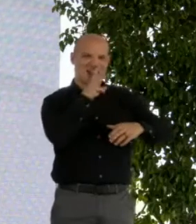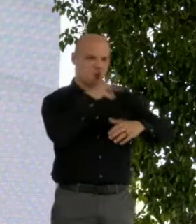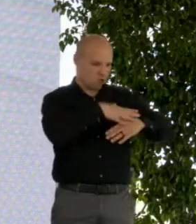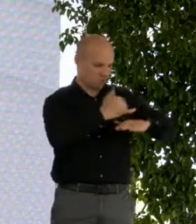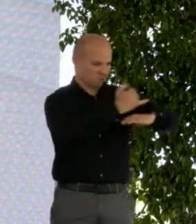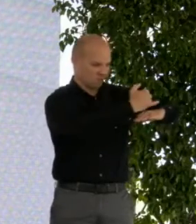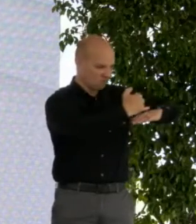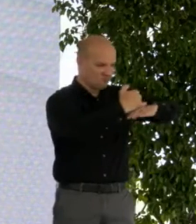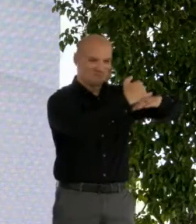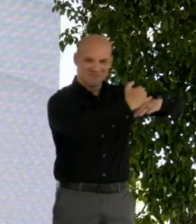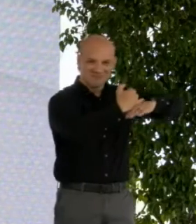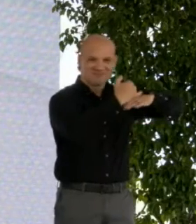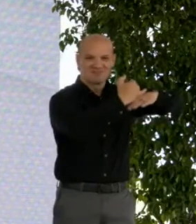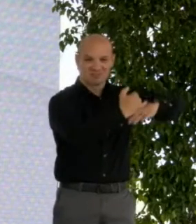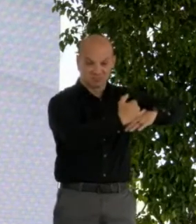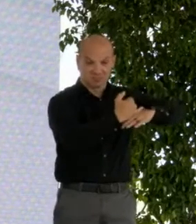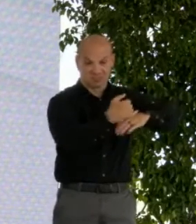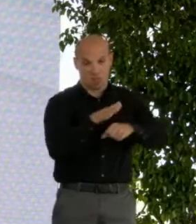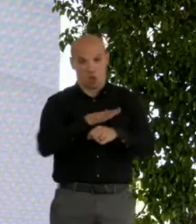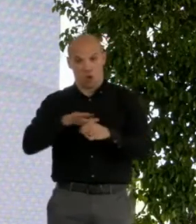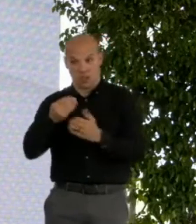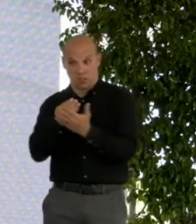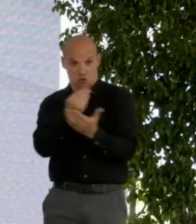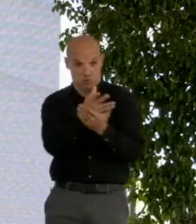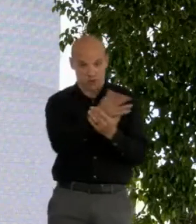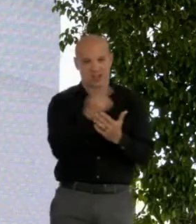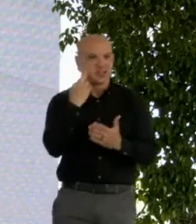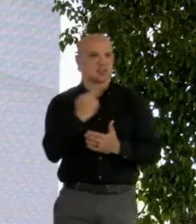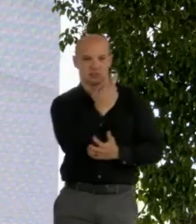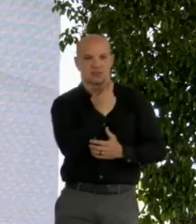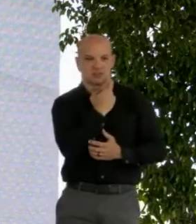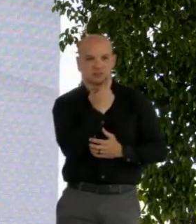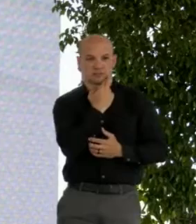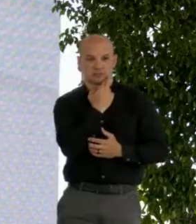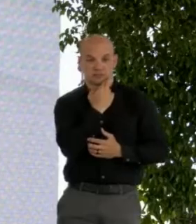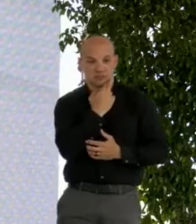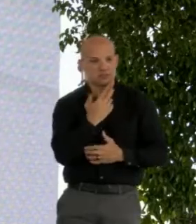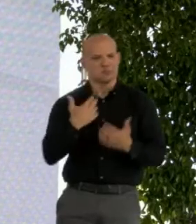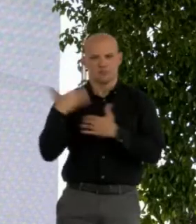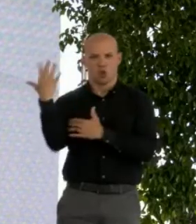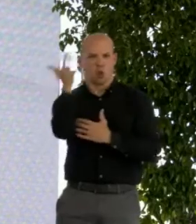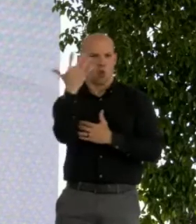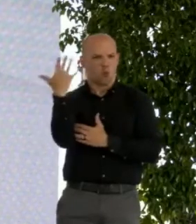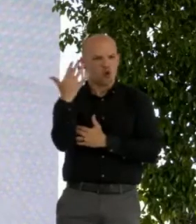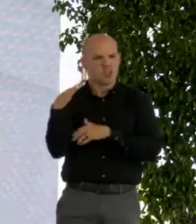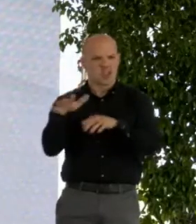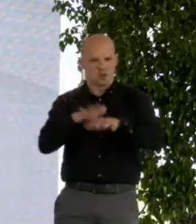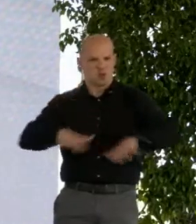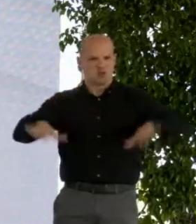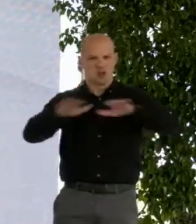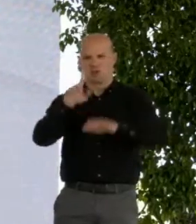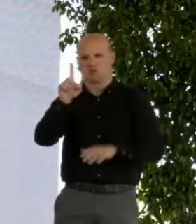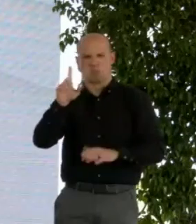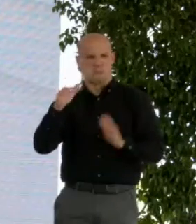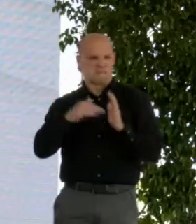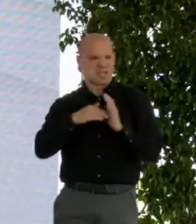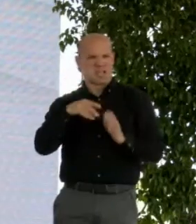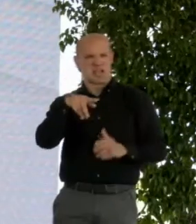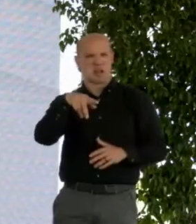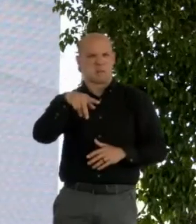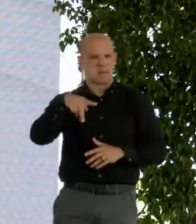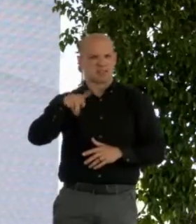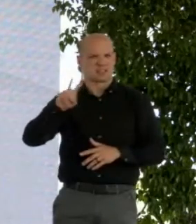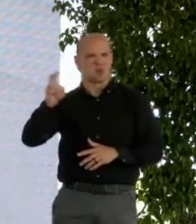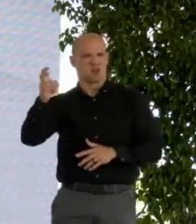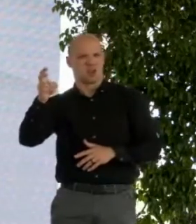un área de mercado y restaurantes. En el bosque urbano, que tendrá un área de 1,000 pies cuadrados, los visitantes